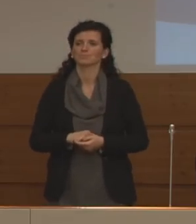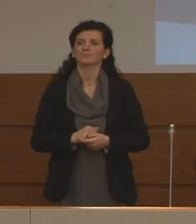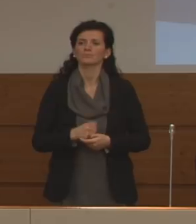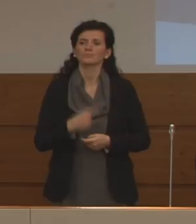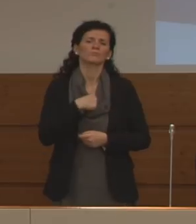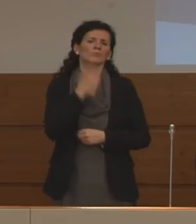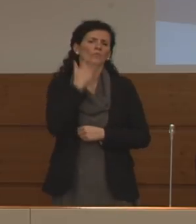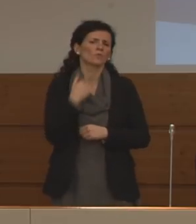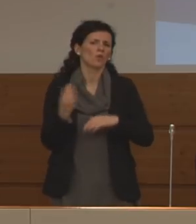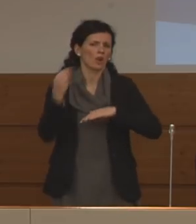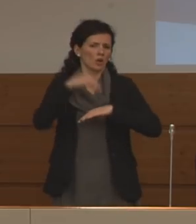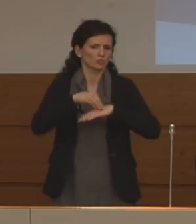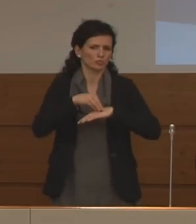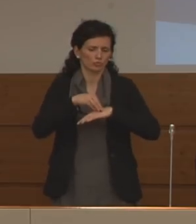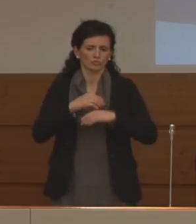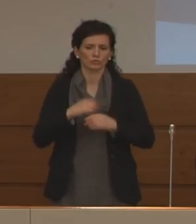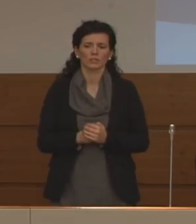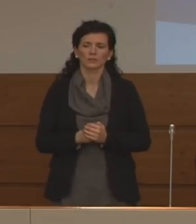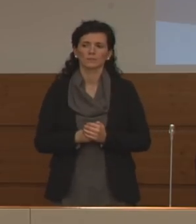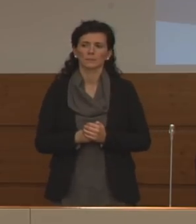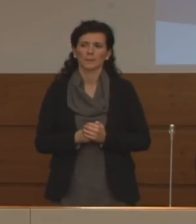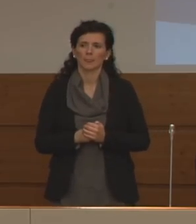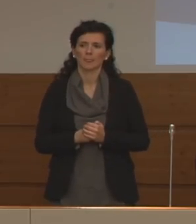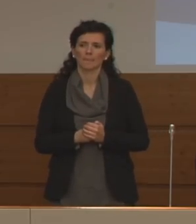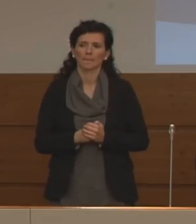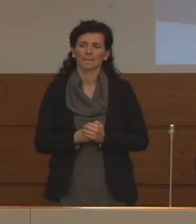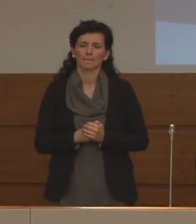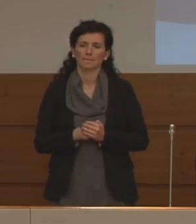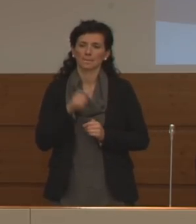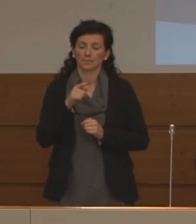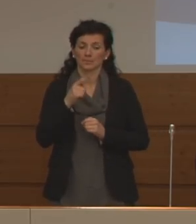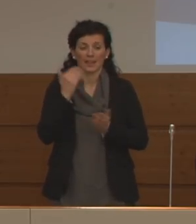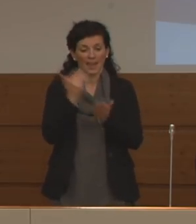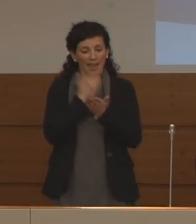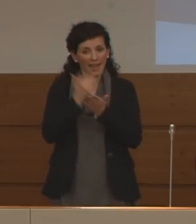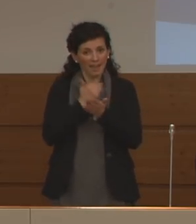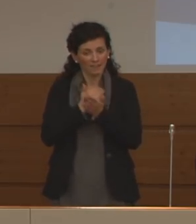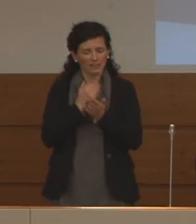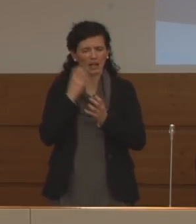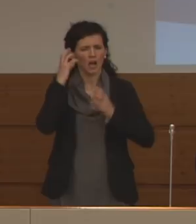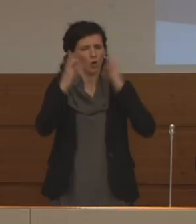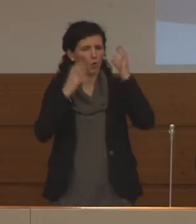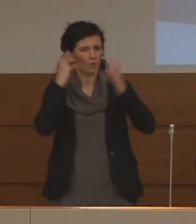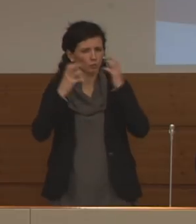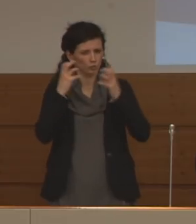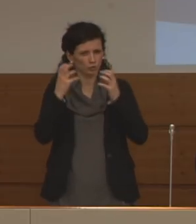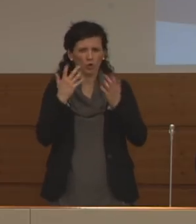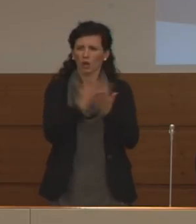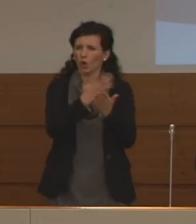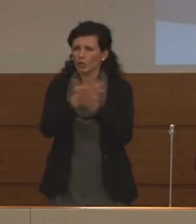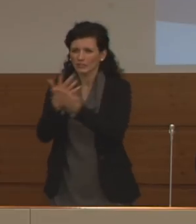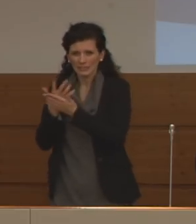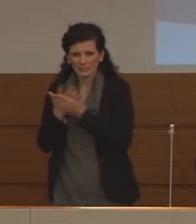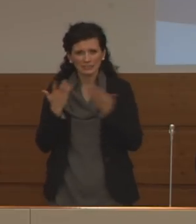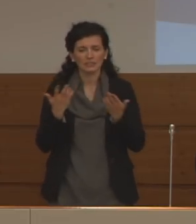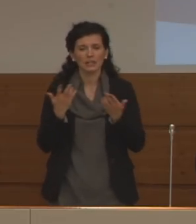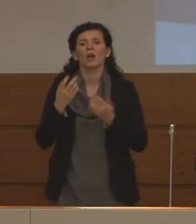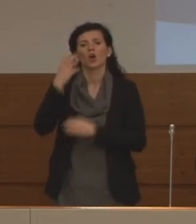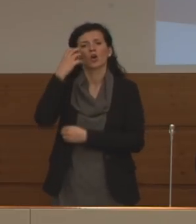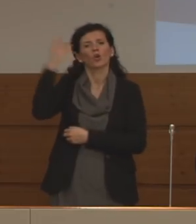una cosa che proprio per evitare confusione il governo si è mosso andando a